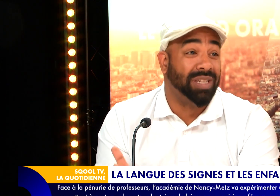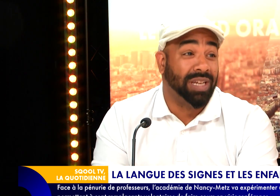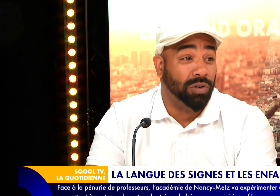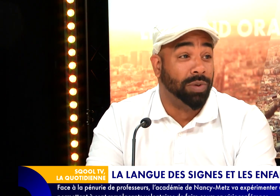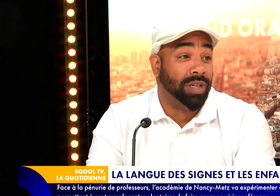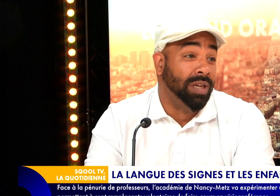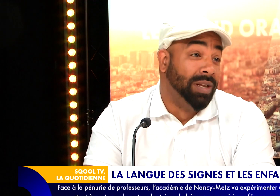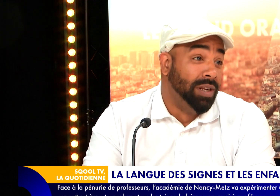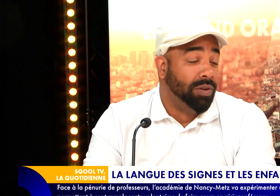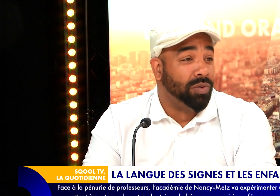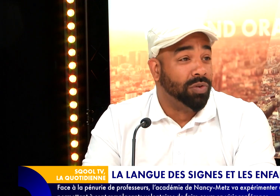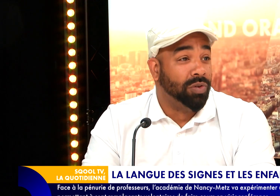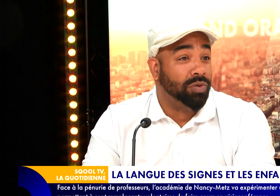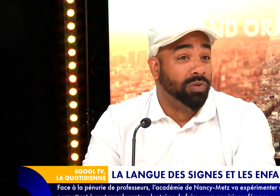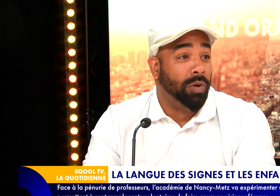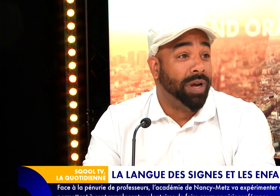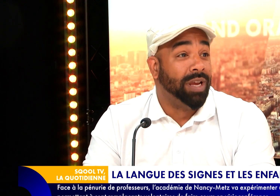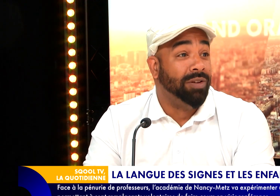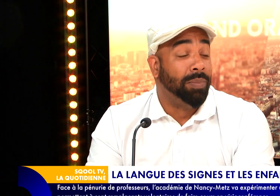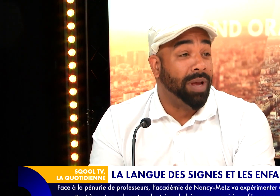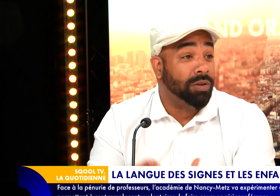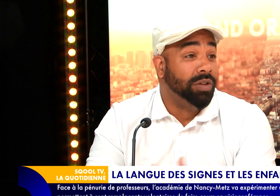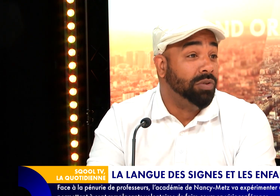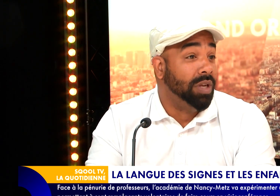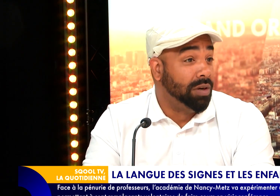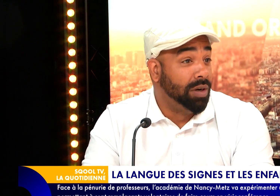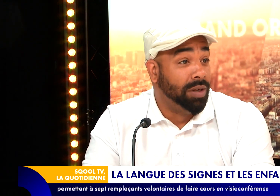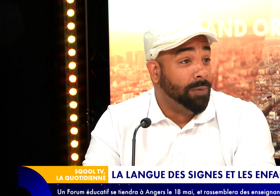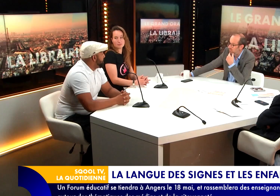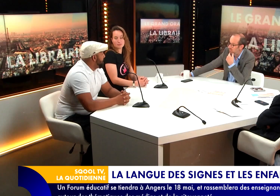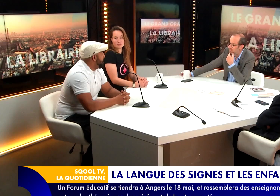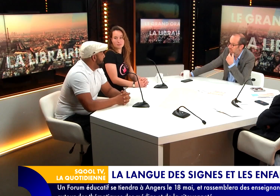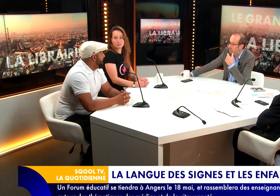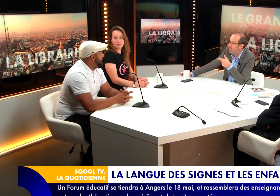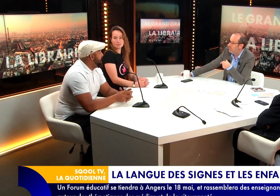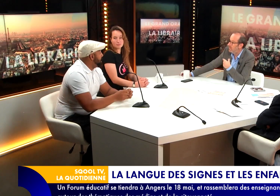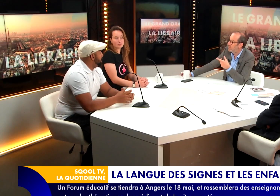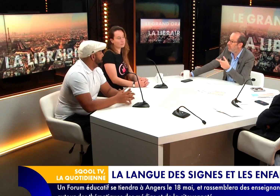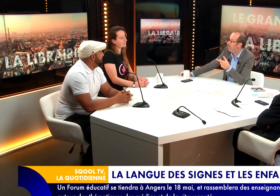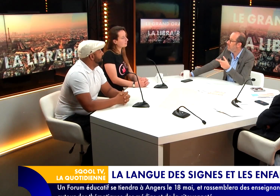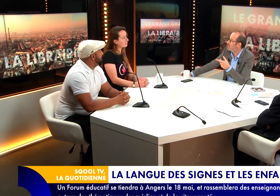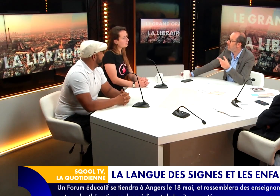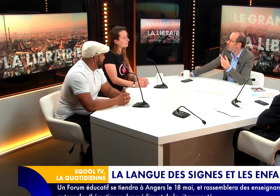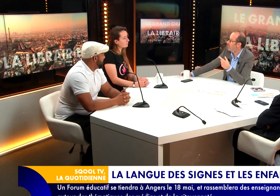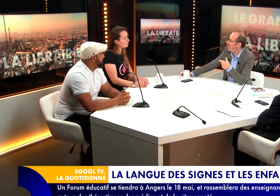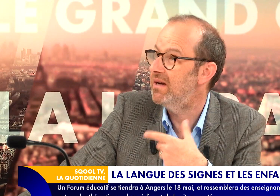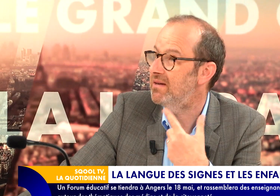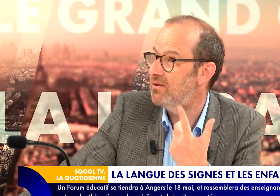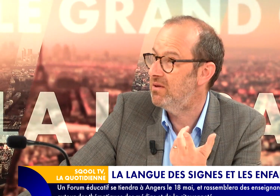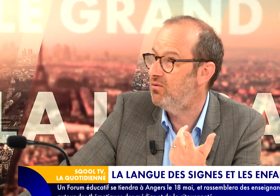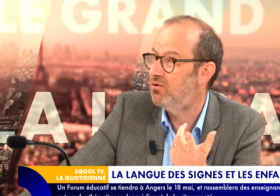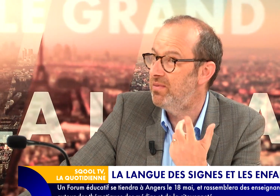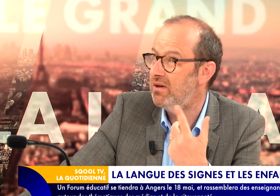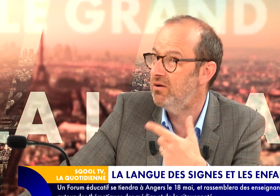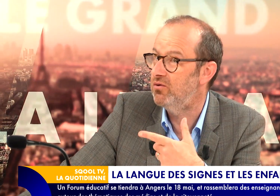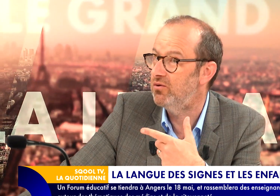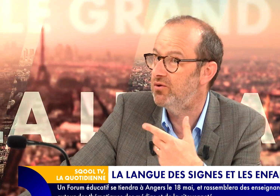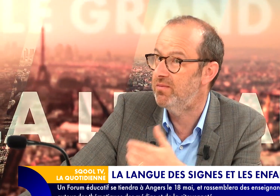c'est très compliqué. Donc souvent, il y a une perte au niveau de l'école. Et des conséquences pour la vie, parce que quand on regarde l'accès aux études supérieures, le taux de